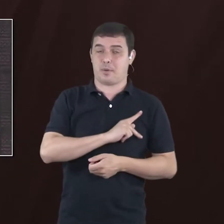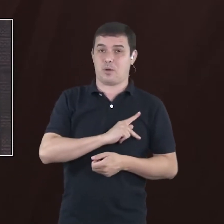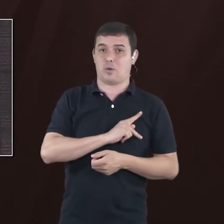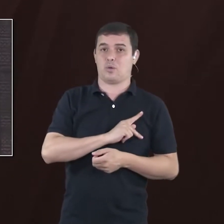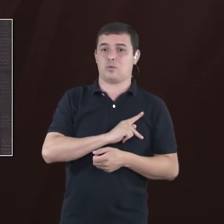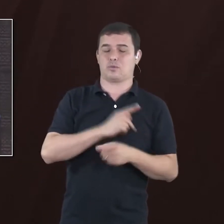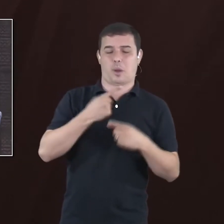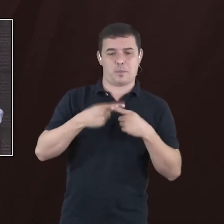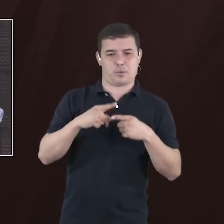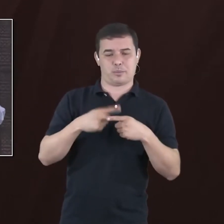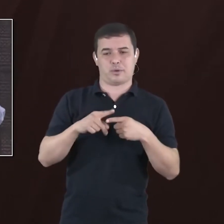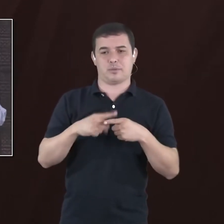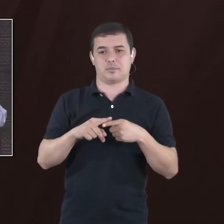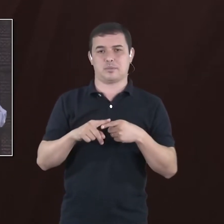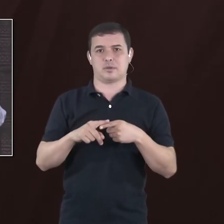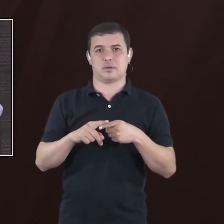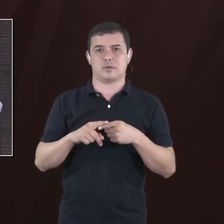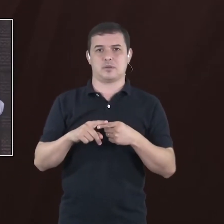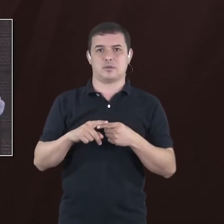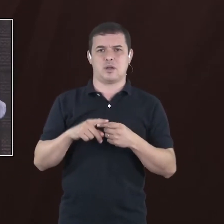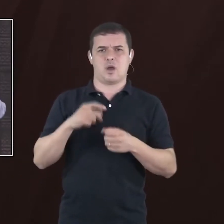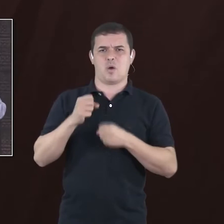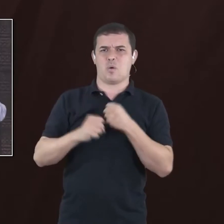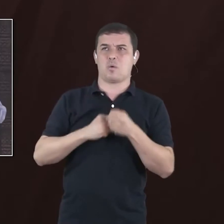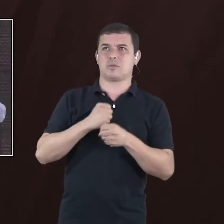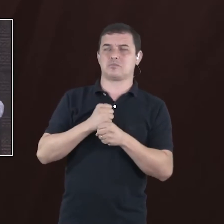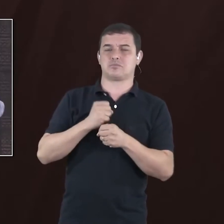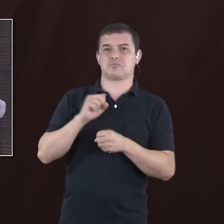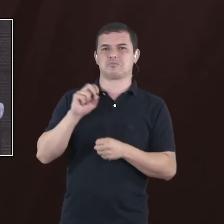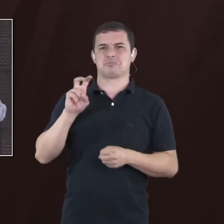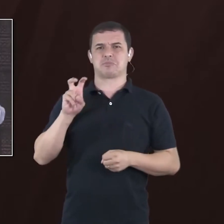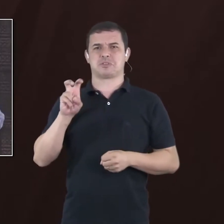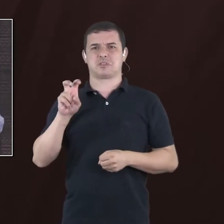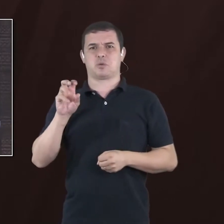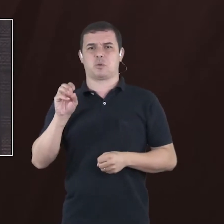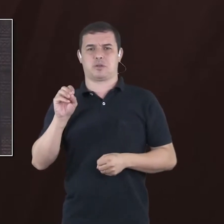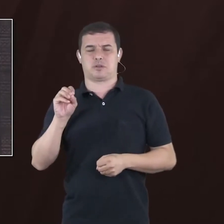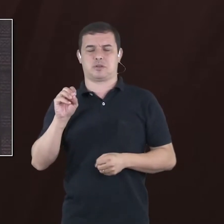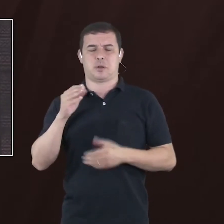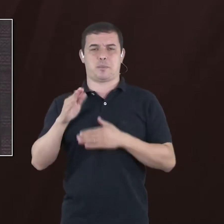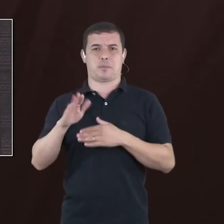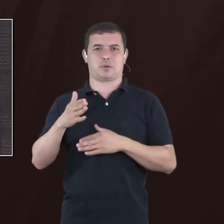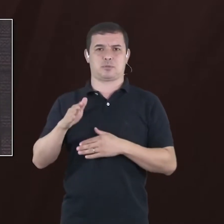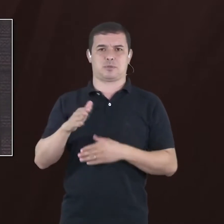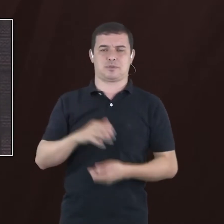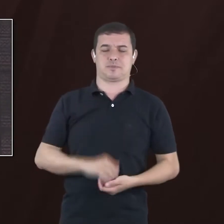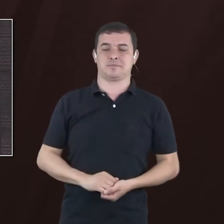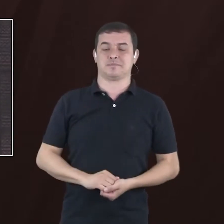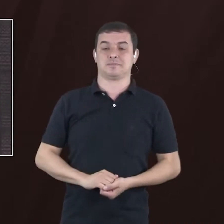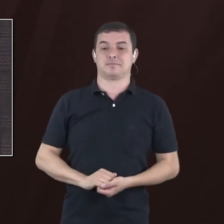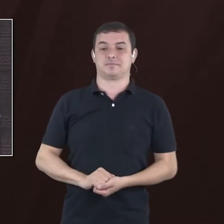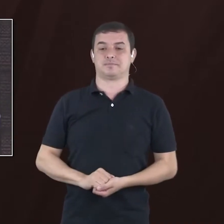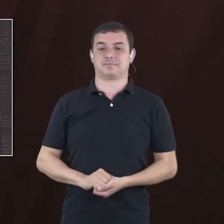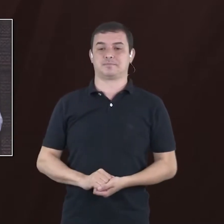e aquilo foi mais ou menos anos 50, só para vocês se situarem no tempo, tá? Anos 50.